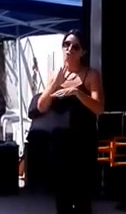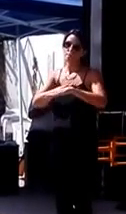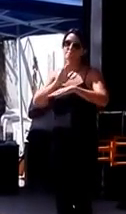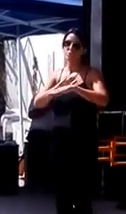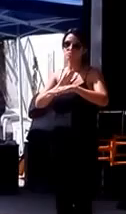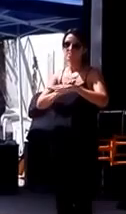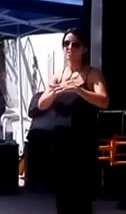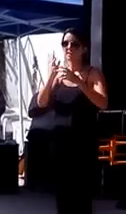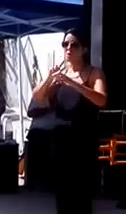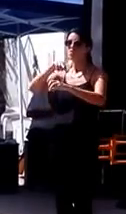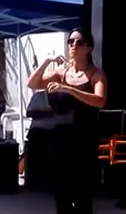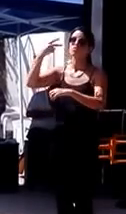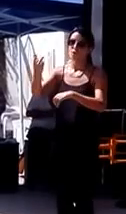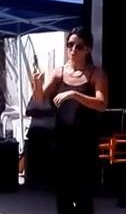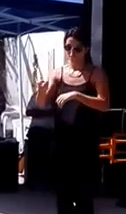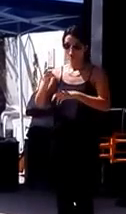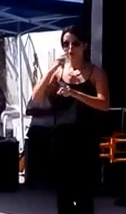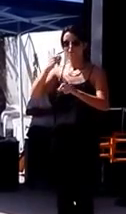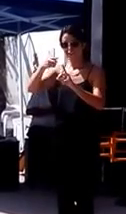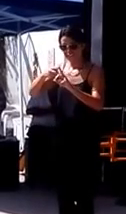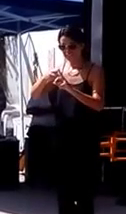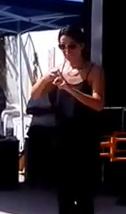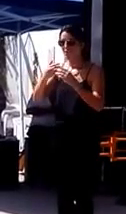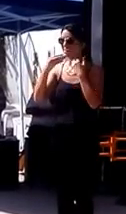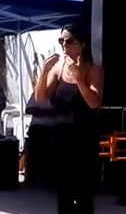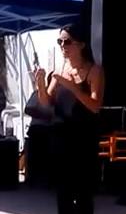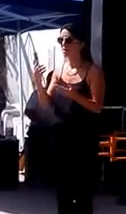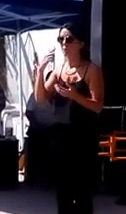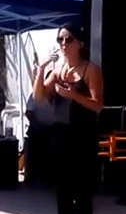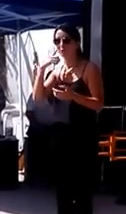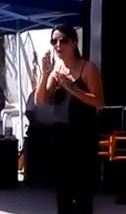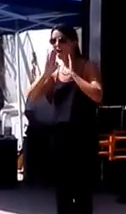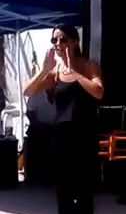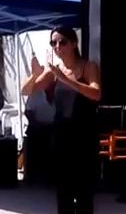queremos redoblar la apuesta. Muchísimas gracias por quedarse, por escuchar atentamente y esperamos que...